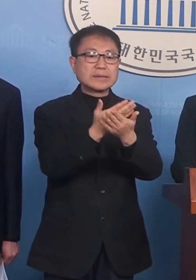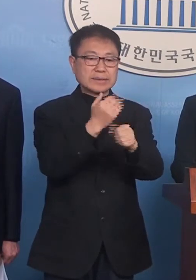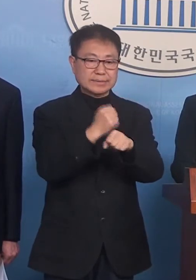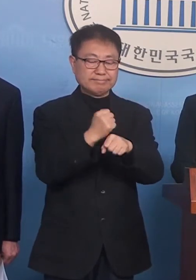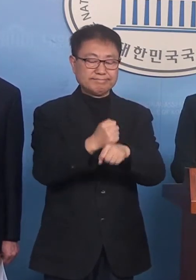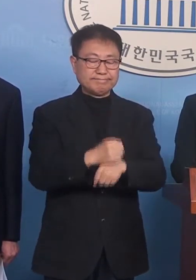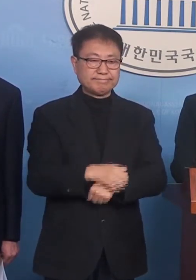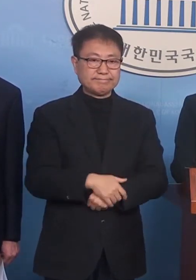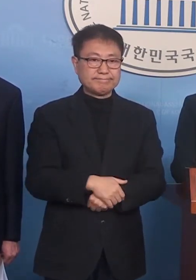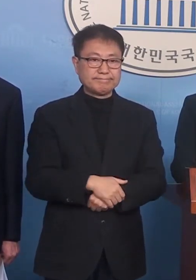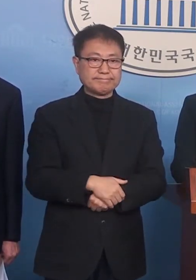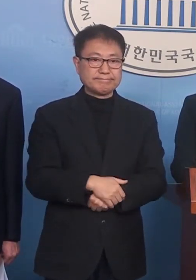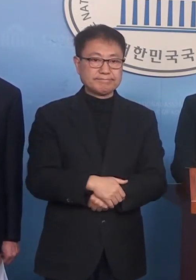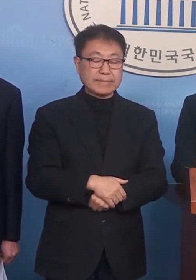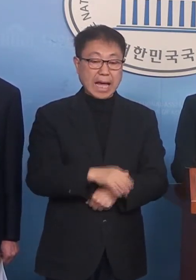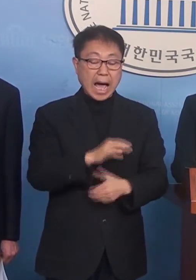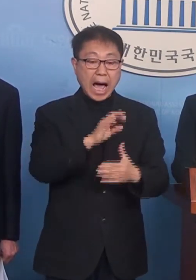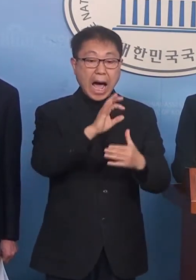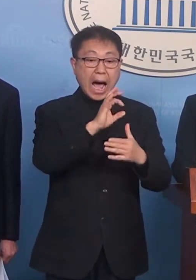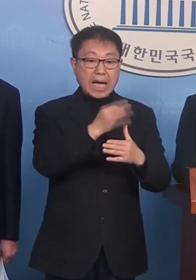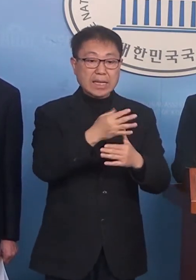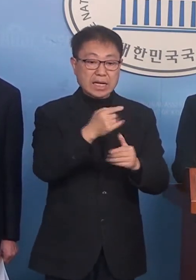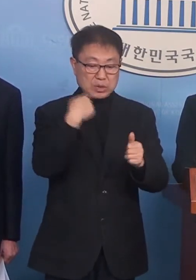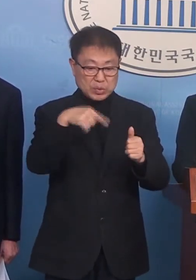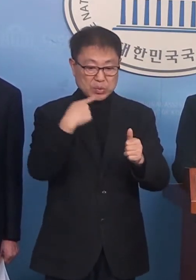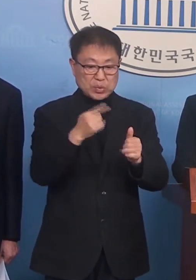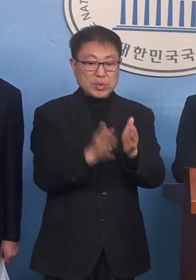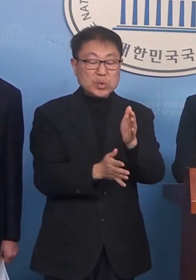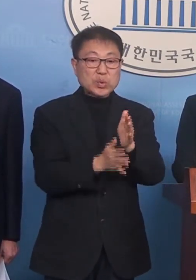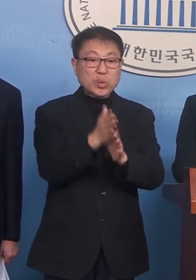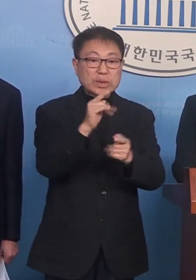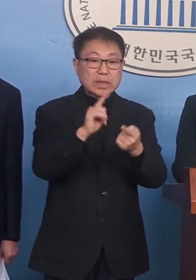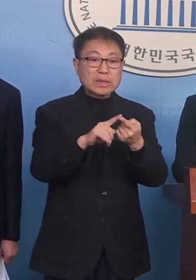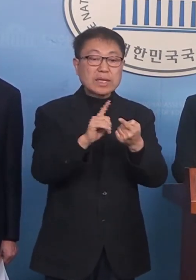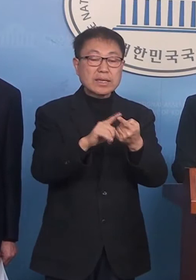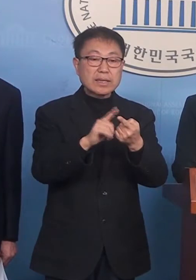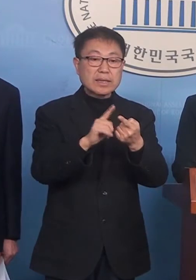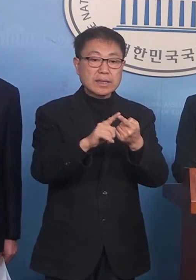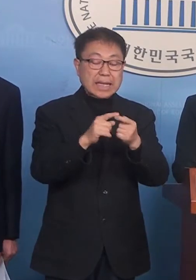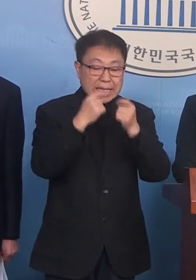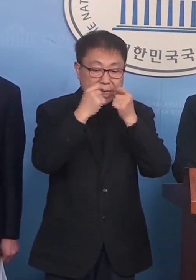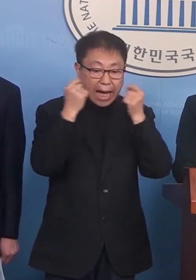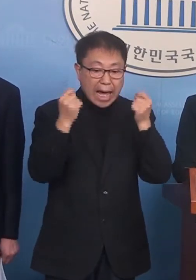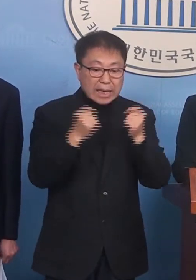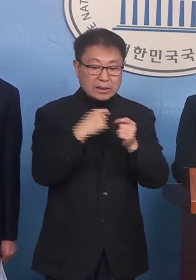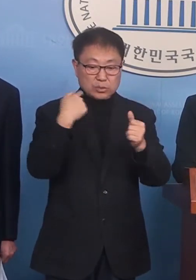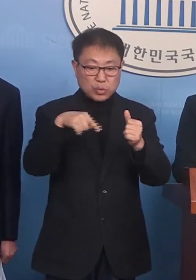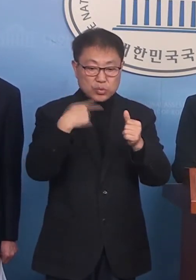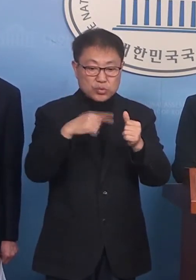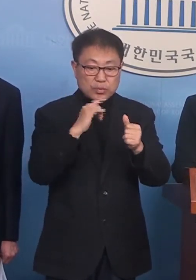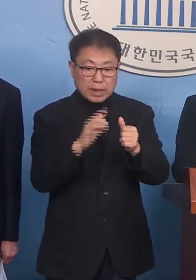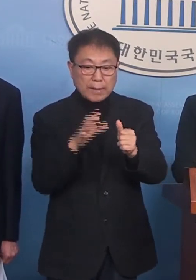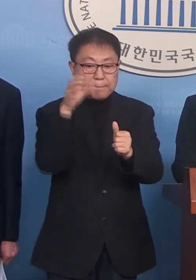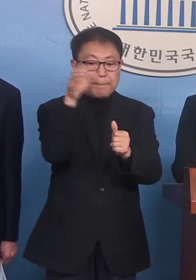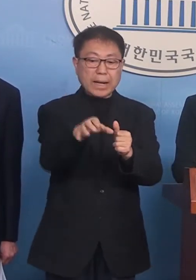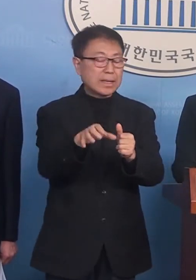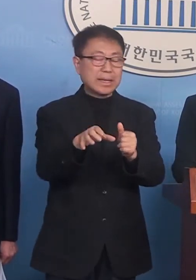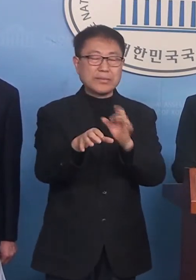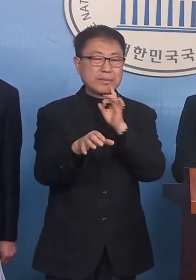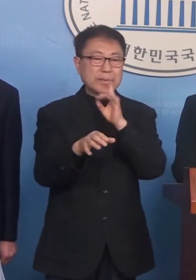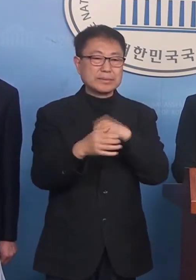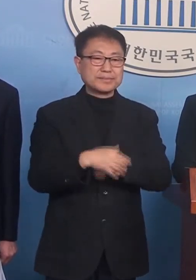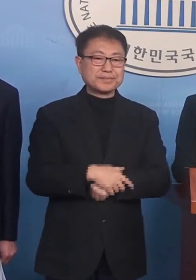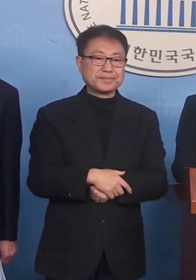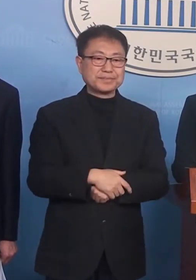해나가겠습니다. 안양 동안을의 교육도시라는 타이틀은 더 이상 사교육 시장의 경쟁력만으로 유지해서는 안